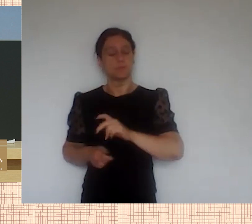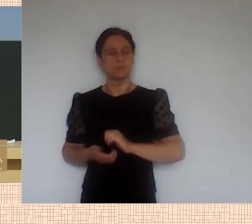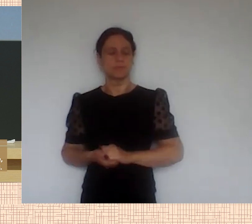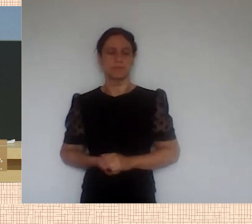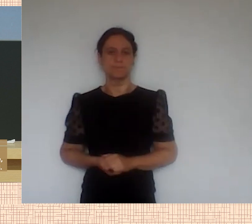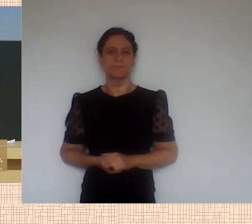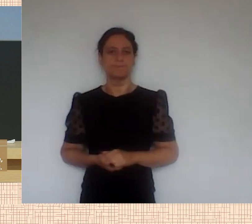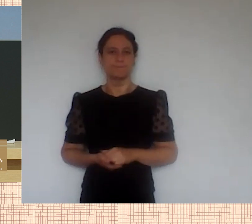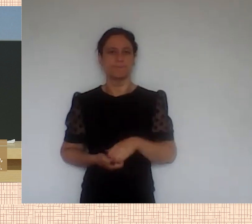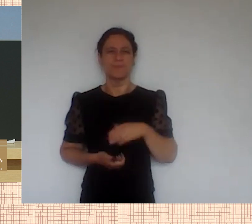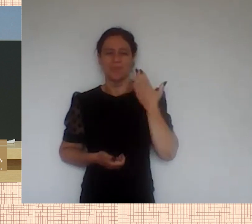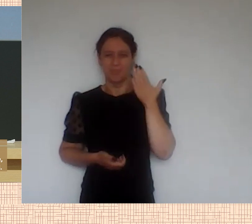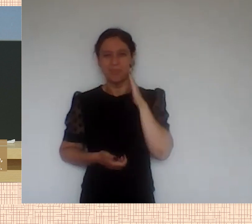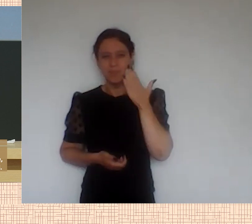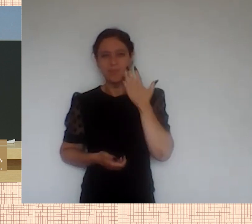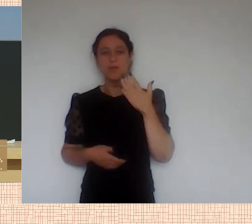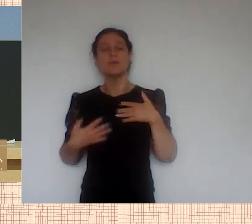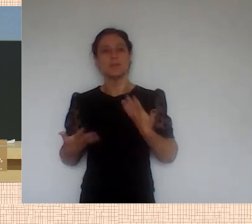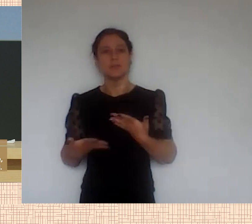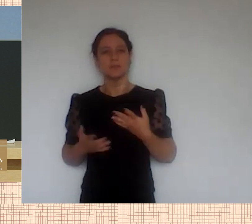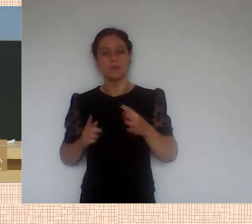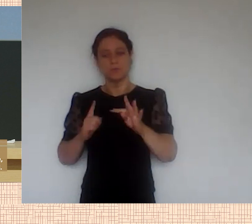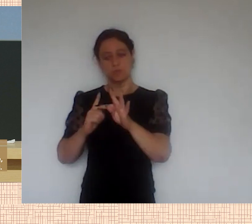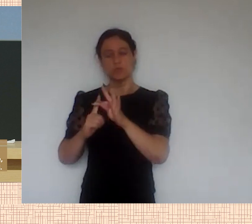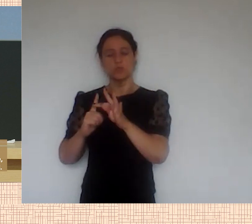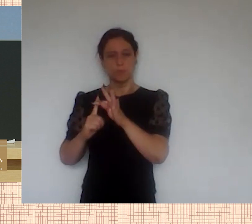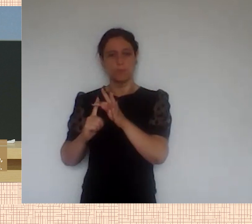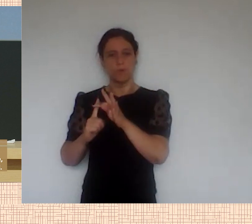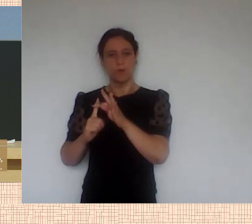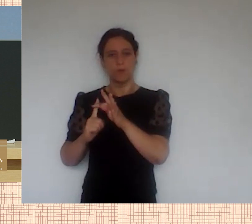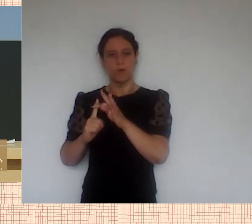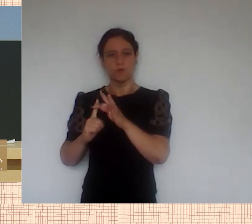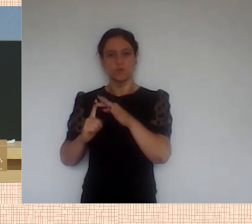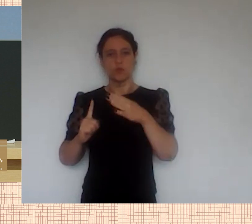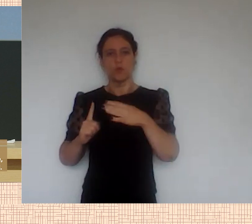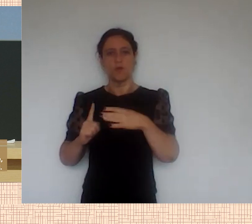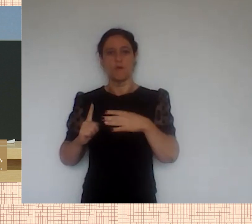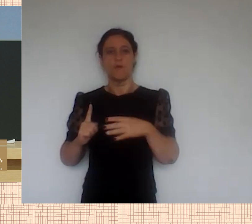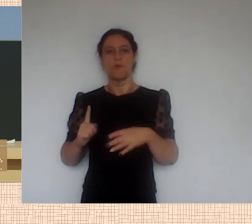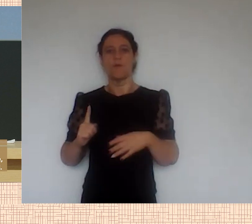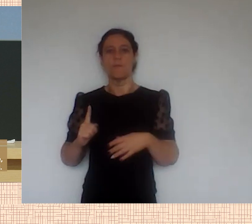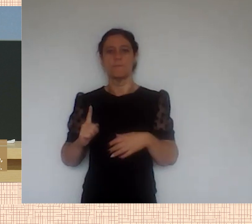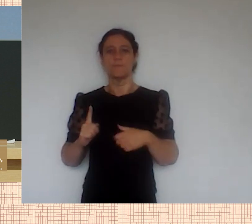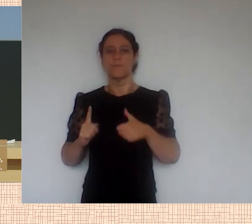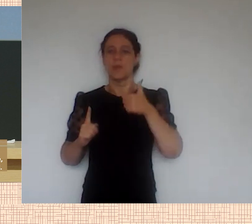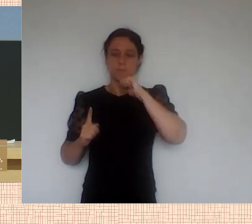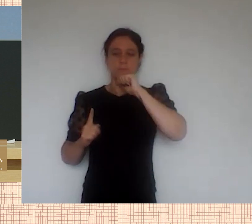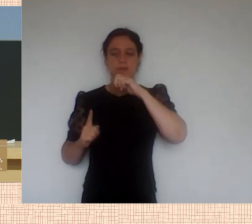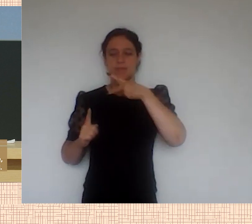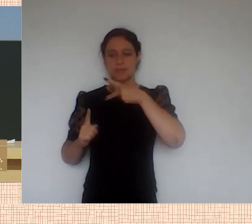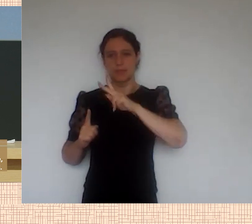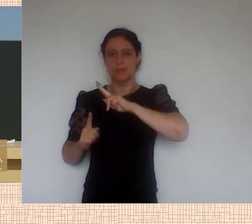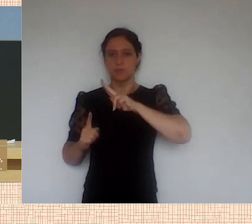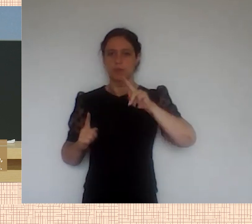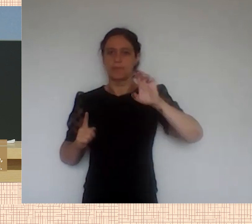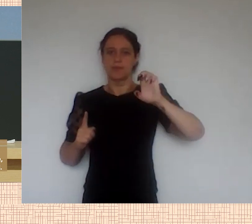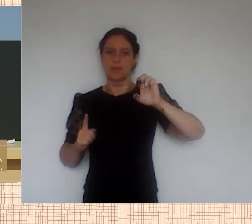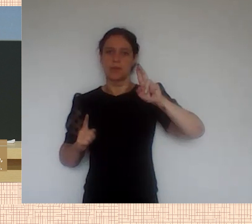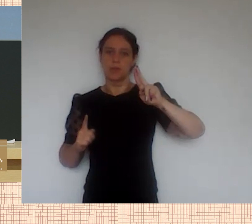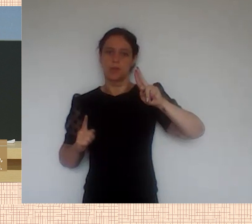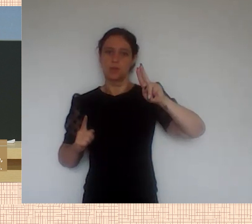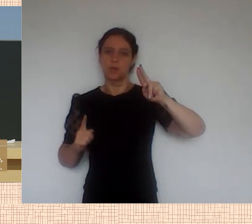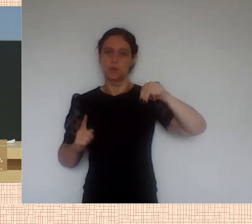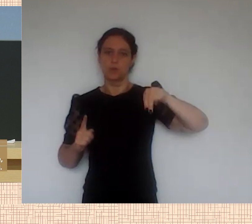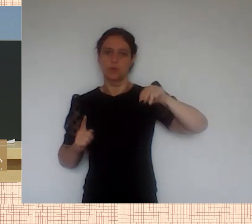filho da Eunice, e neto da Lloyd.